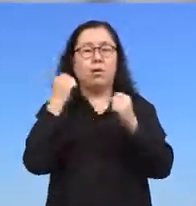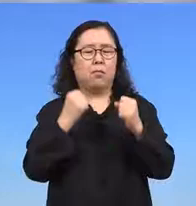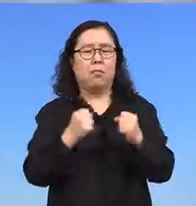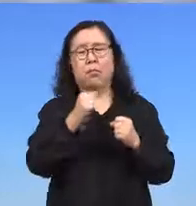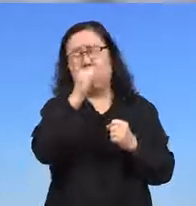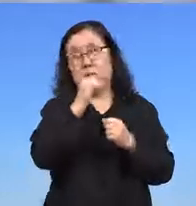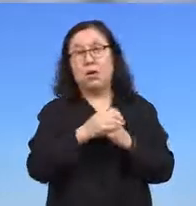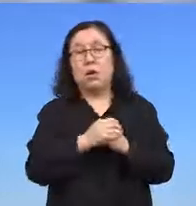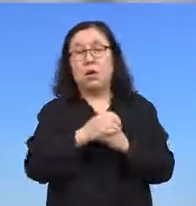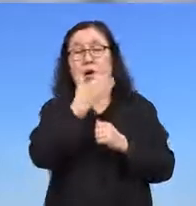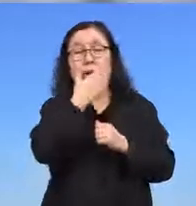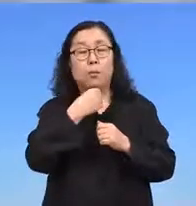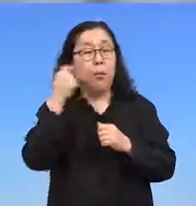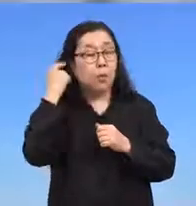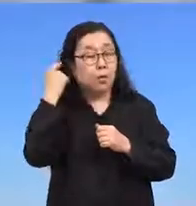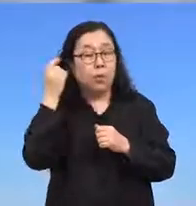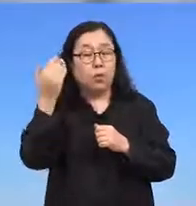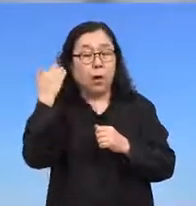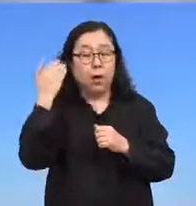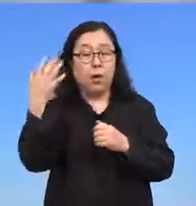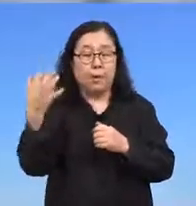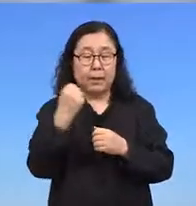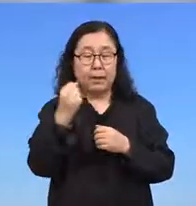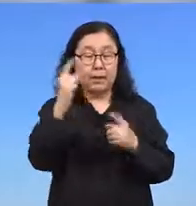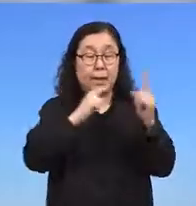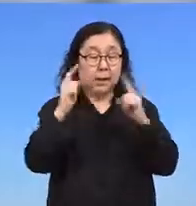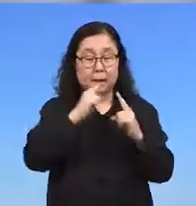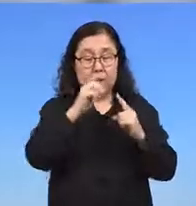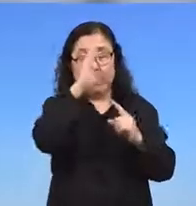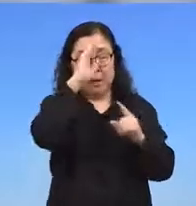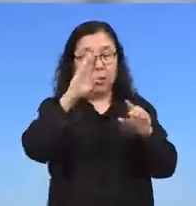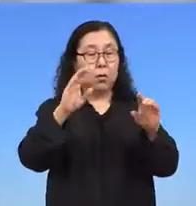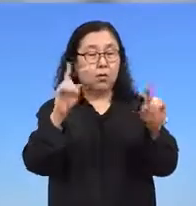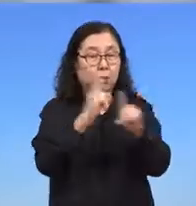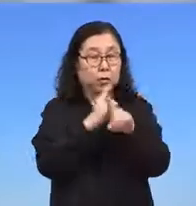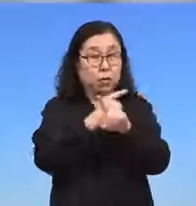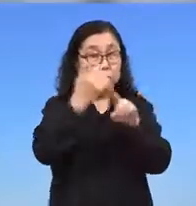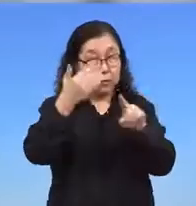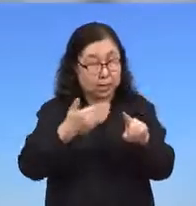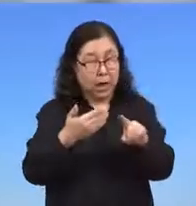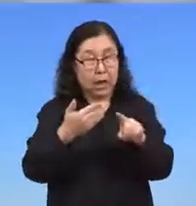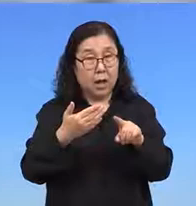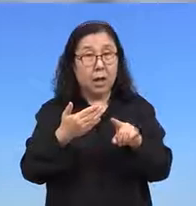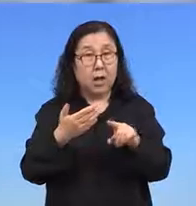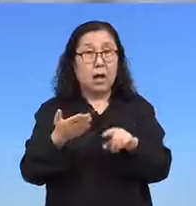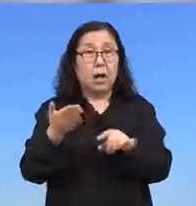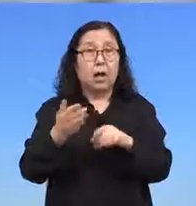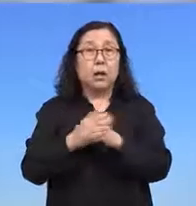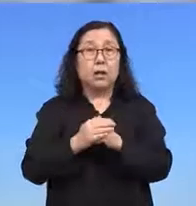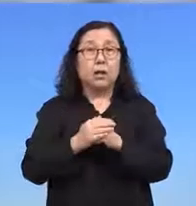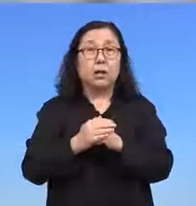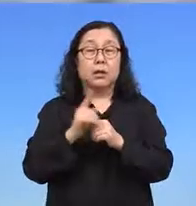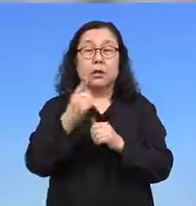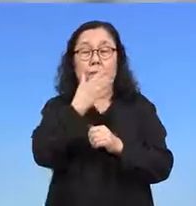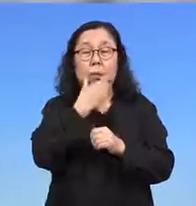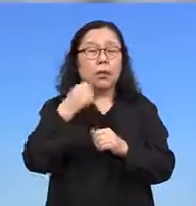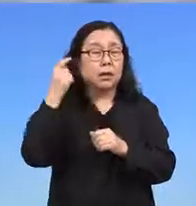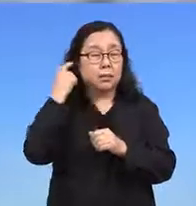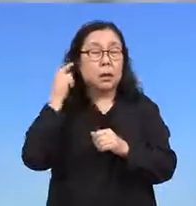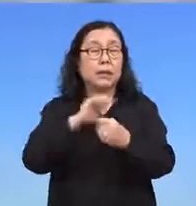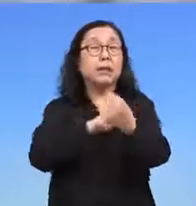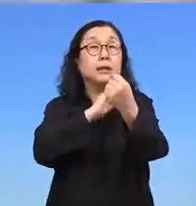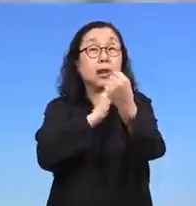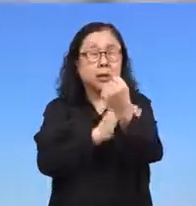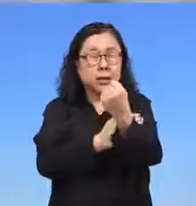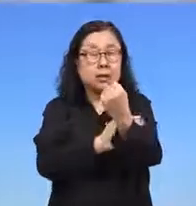복음이 당연히 과거에 받은 상처도 치료하죠. 그러나 그 과거에 받은 상처를 치유해 주는